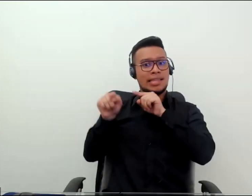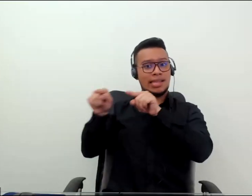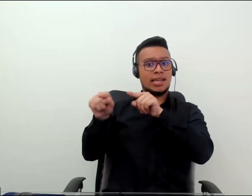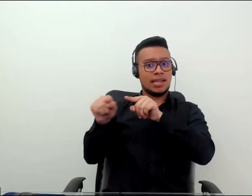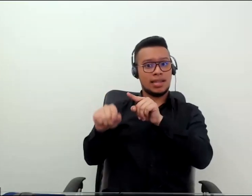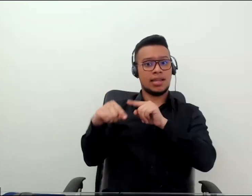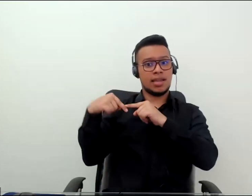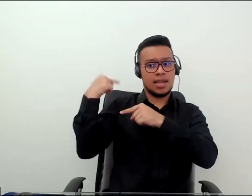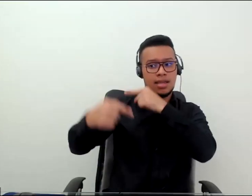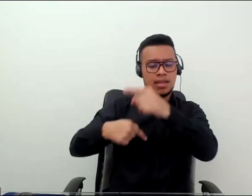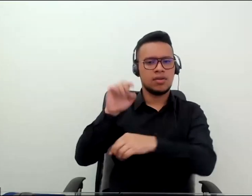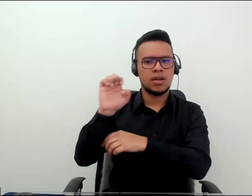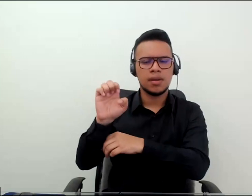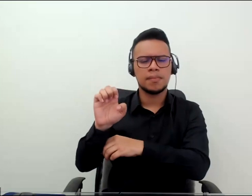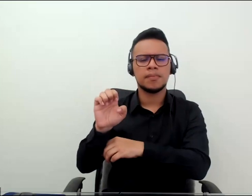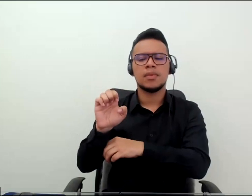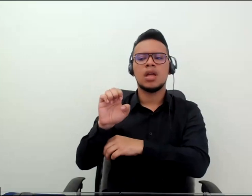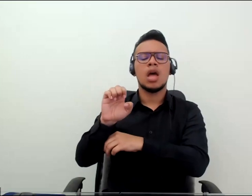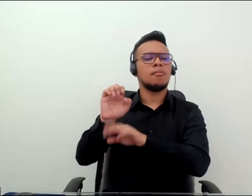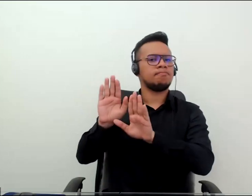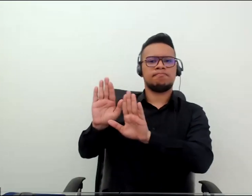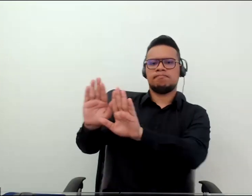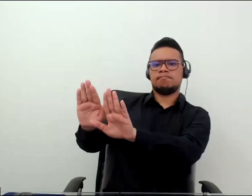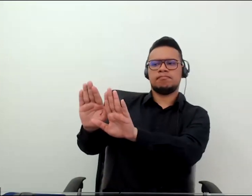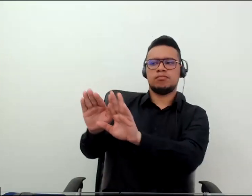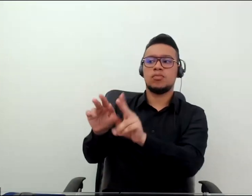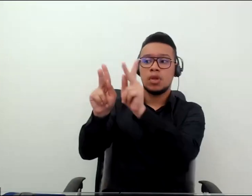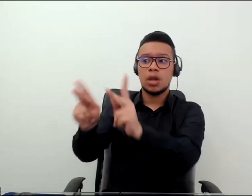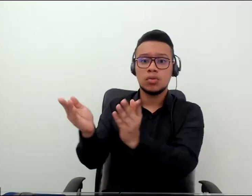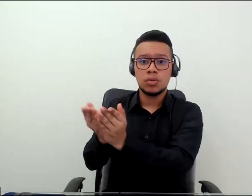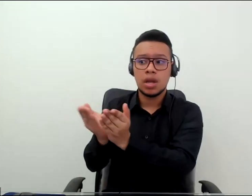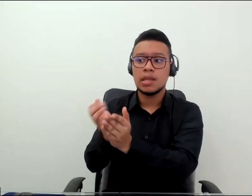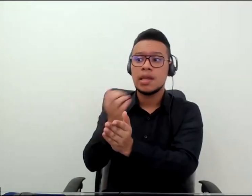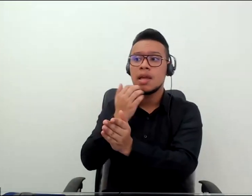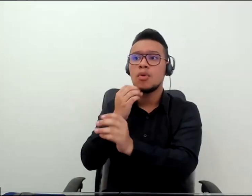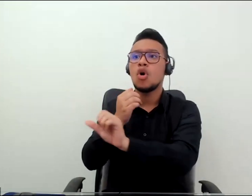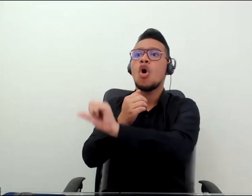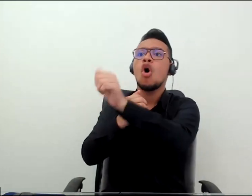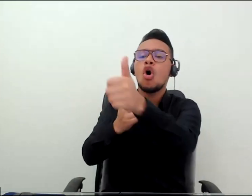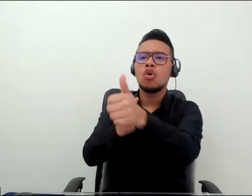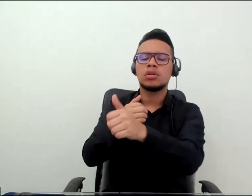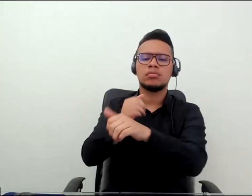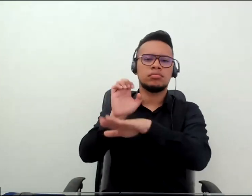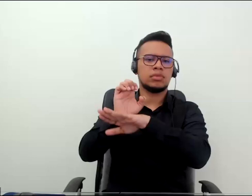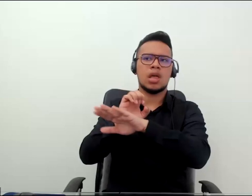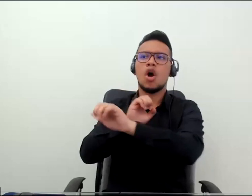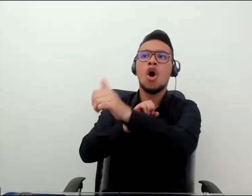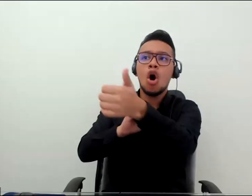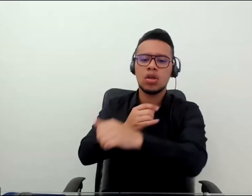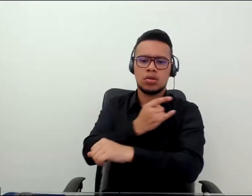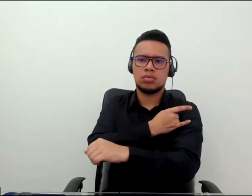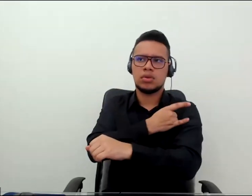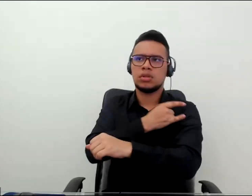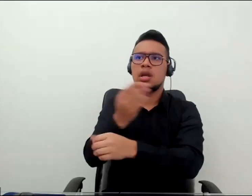o que fueran incluidos aquellos estudiantes que realizaran un proceso de homologación con la actual política de gratuidad